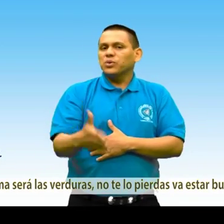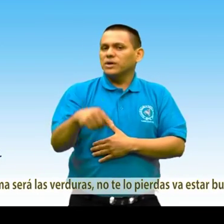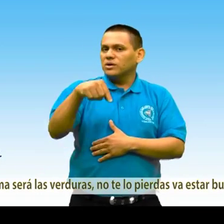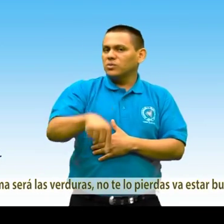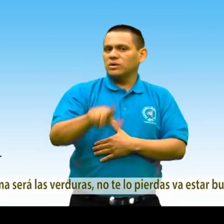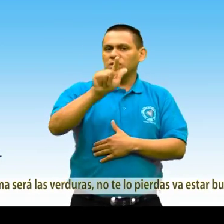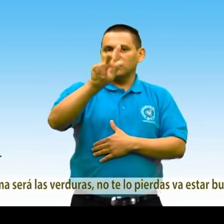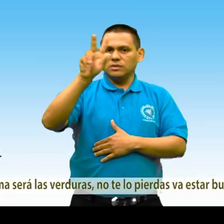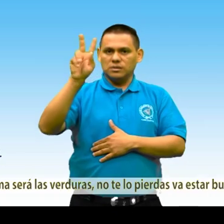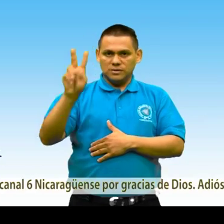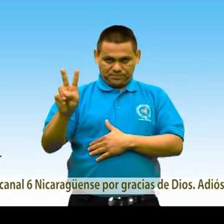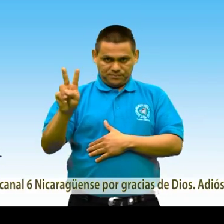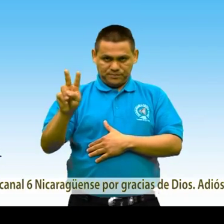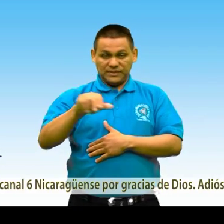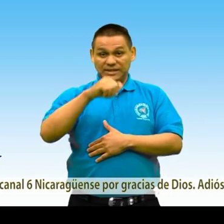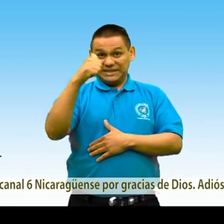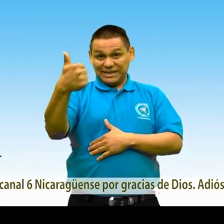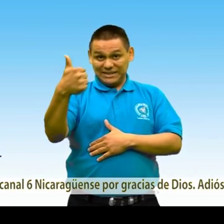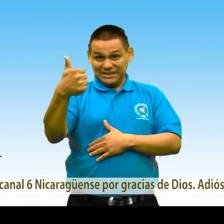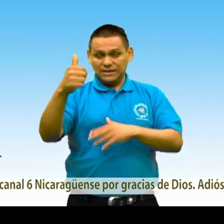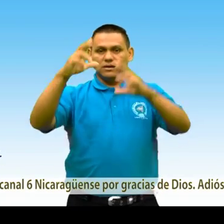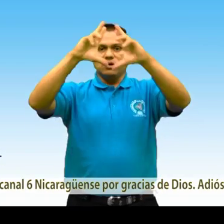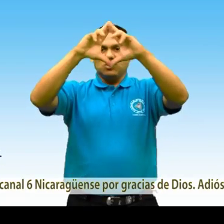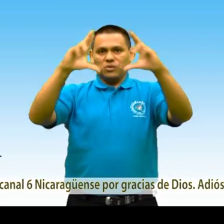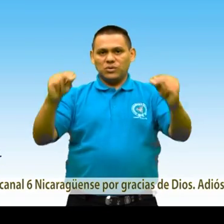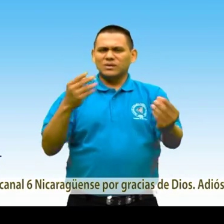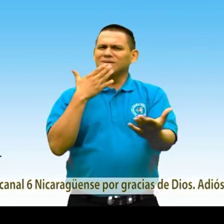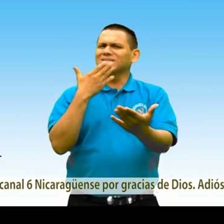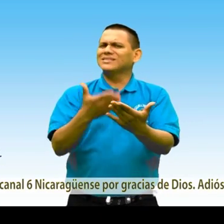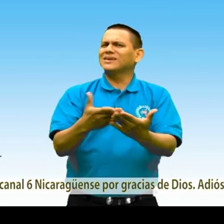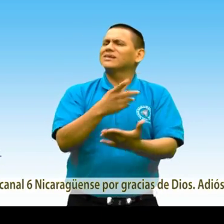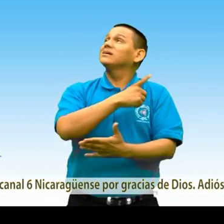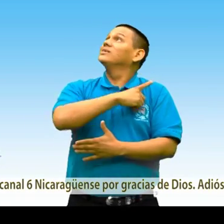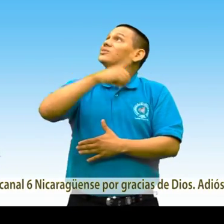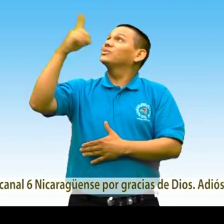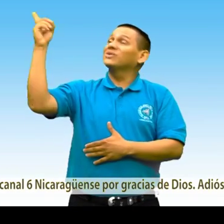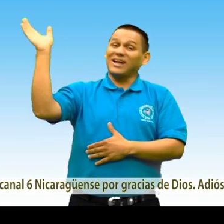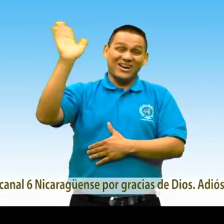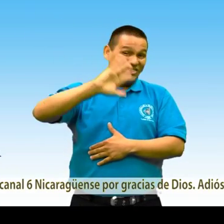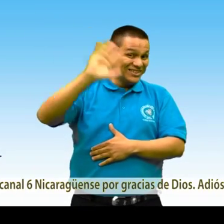bueno aquí por Canal 6 Nicaragüense, por gracia de Dios. Adiós.